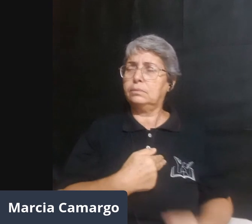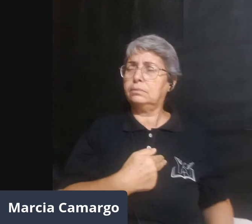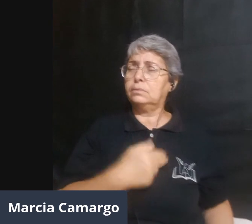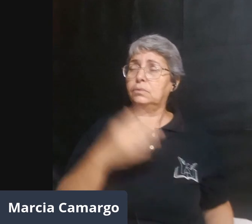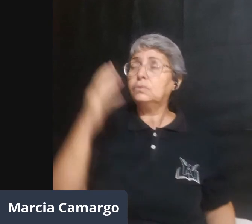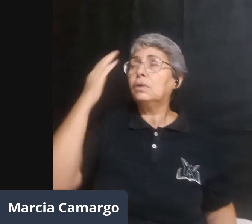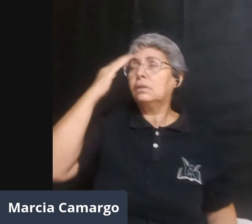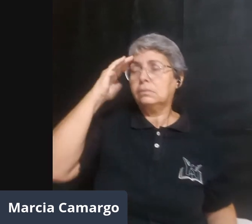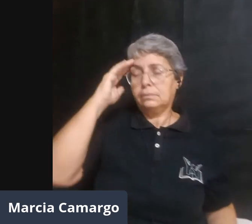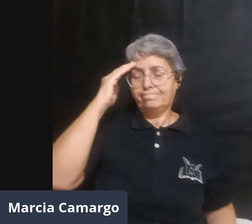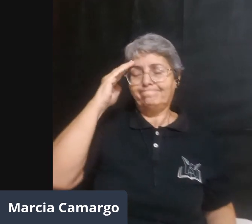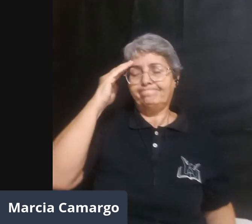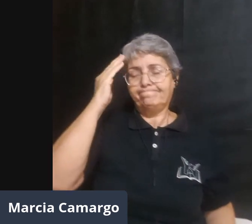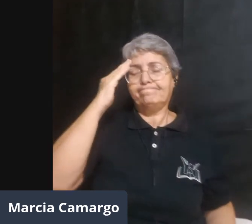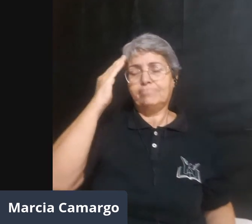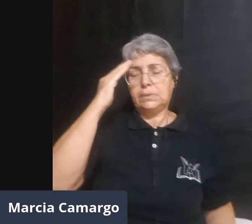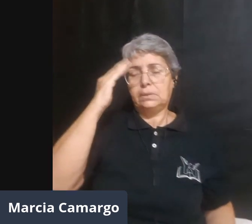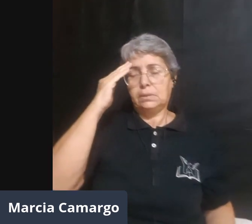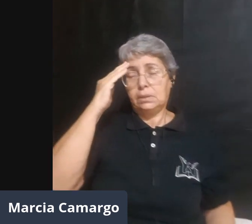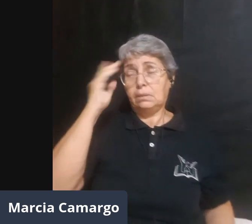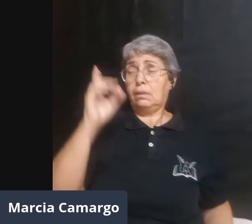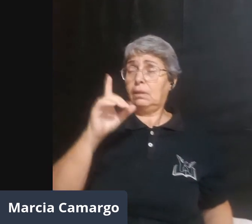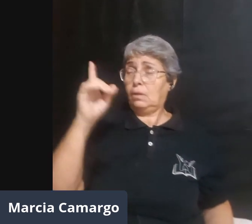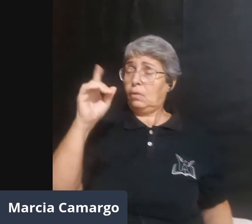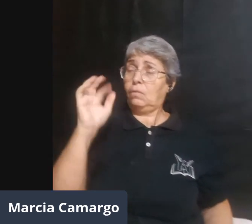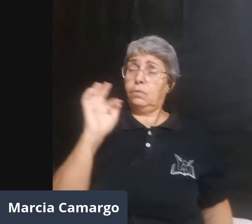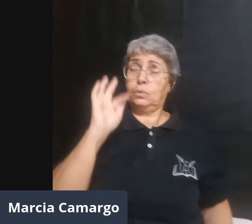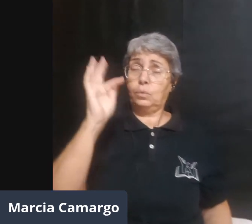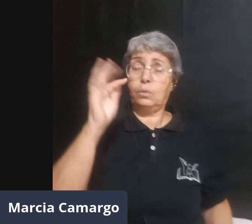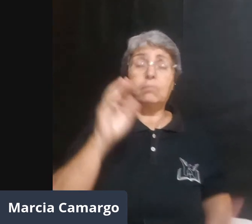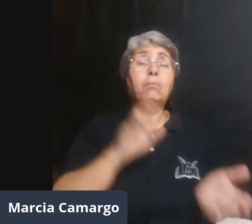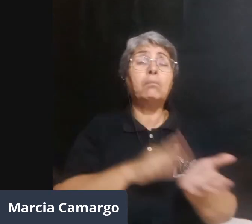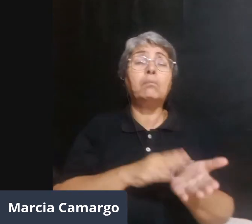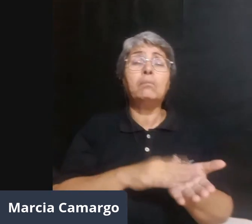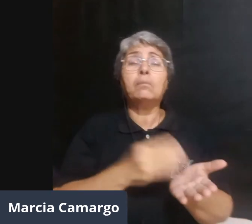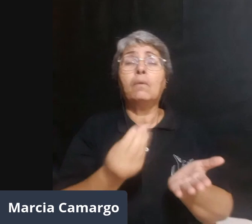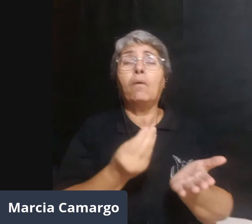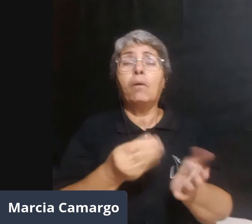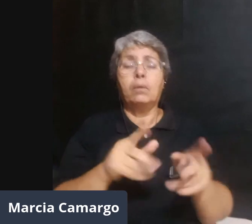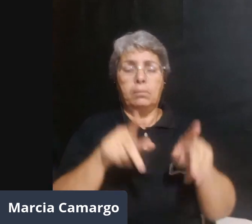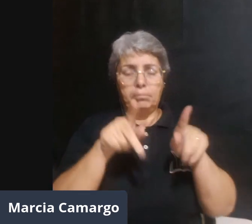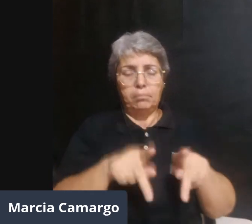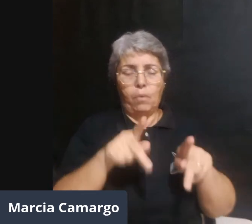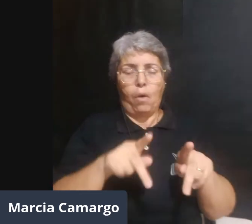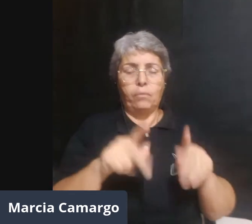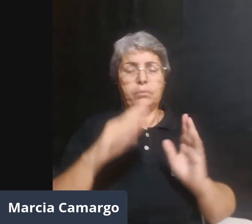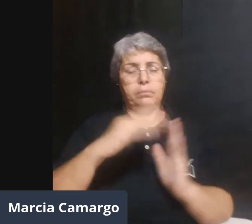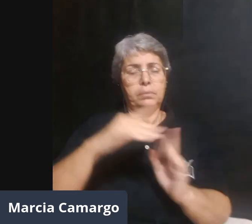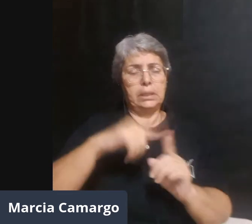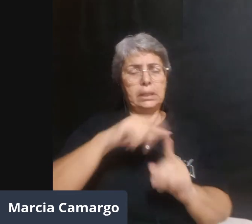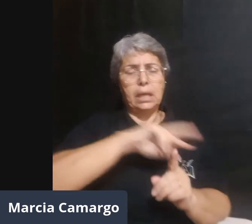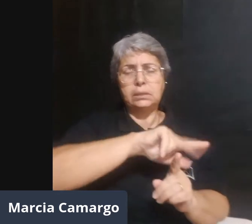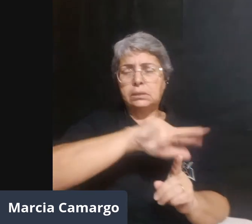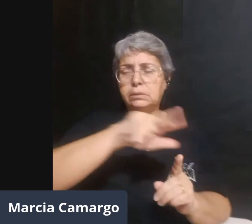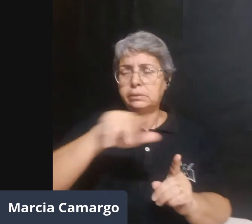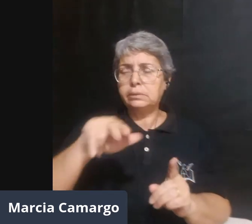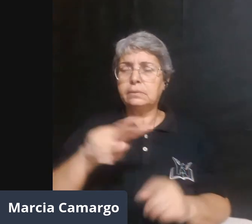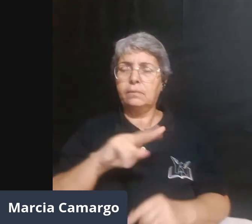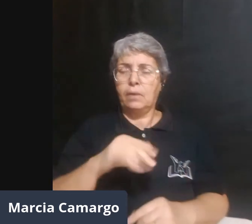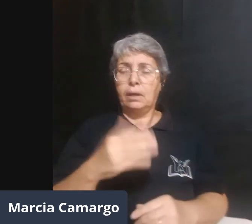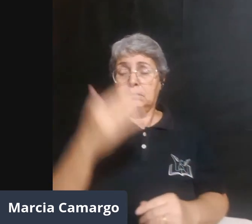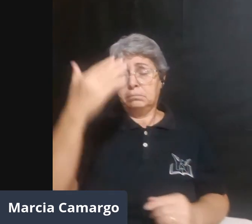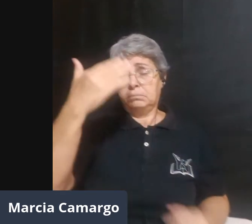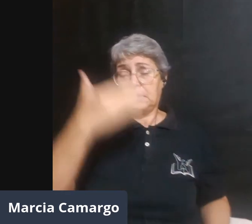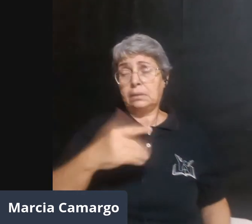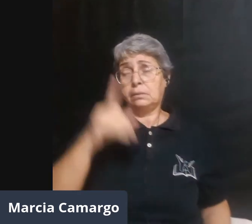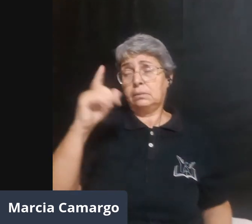de contas com nações e povos, que a Igreja Adventista do Sétimo Dia está sendo